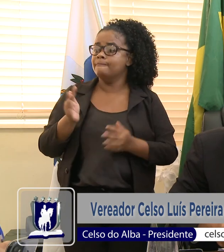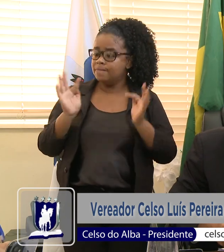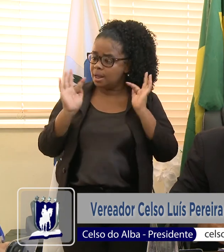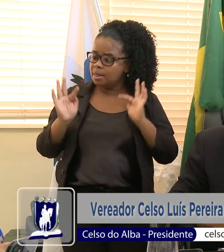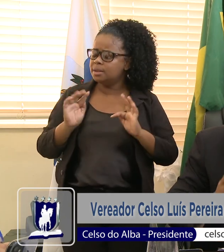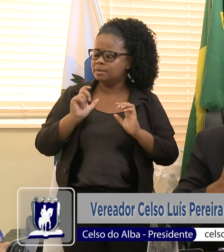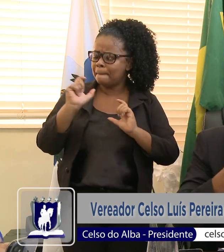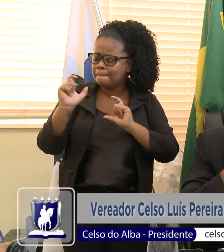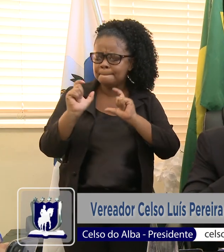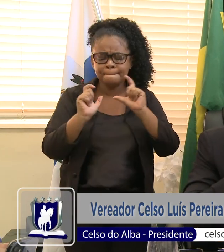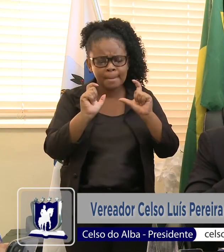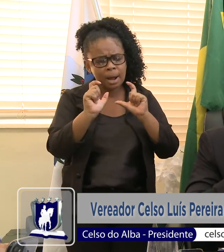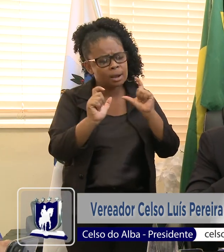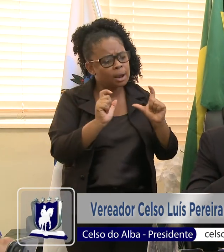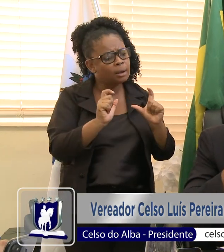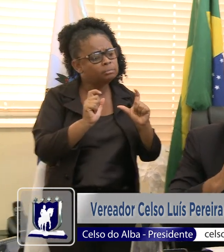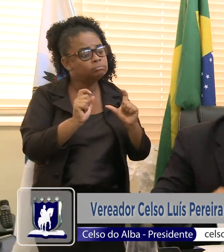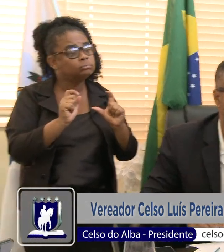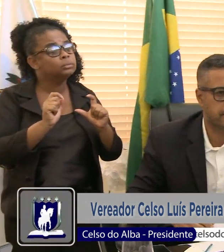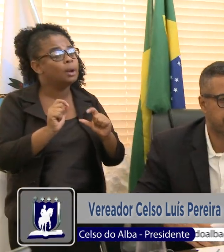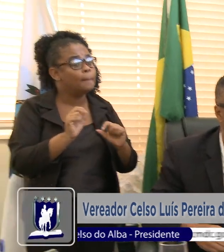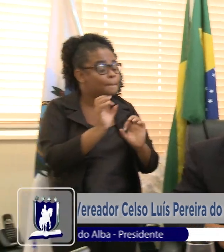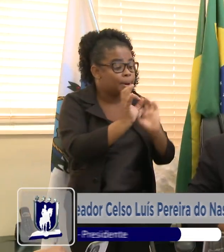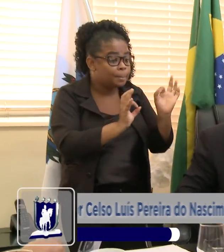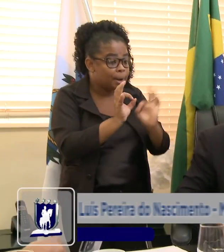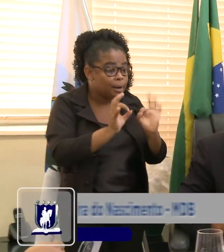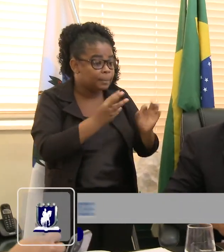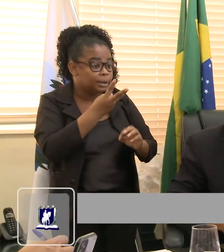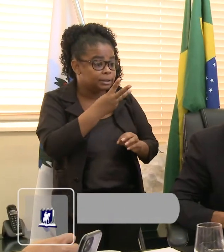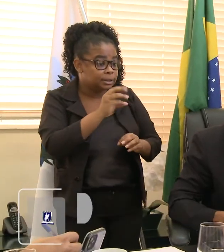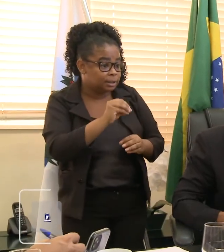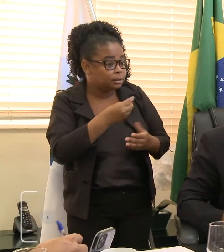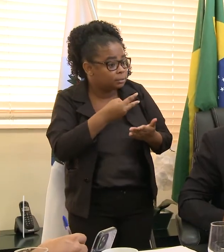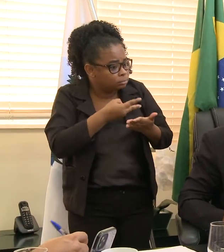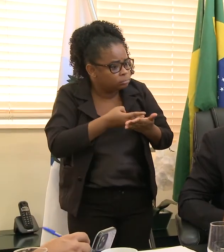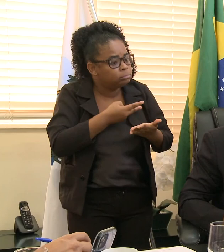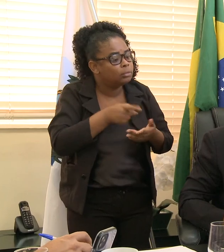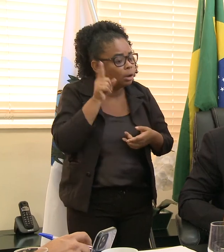palavras, estão preparando mais 30 leitos em Xerém, mas